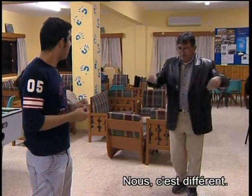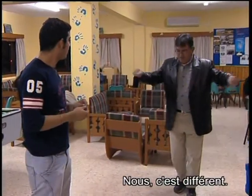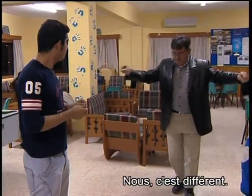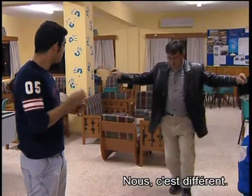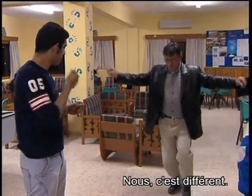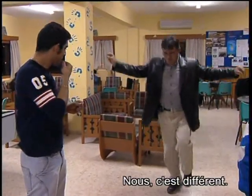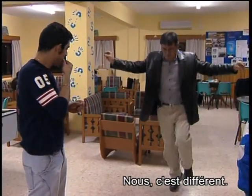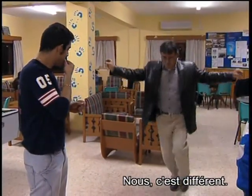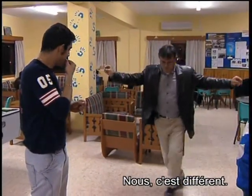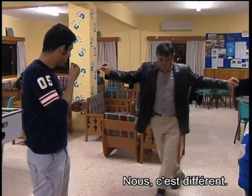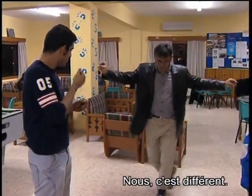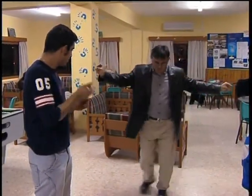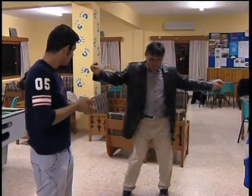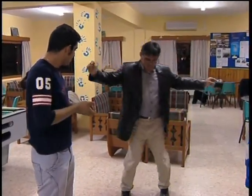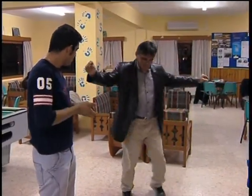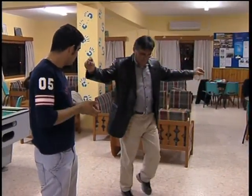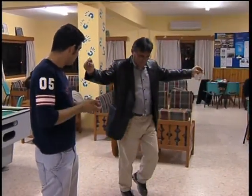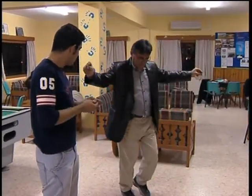Ah, nous, c'est différent.